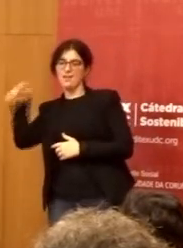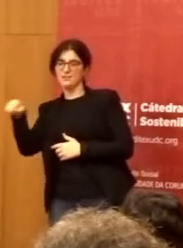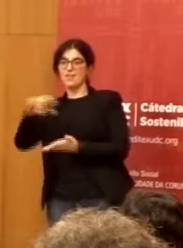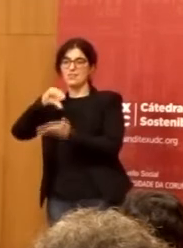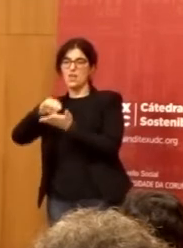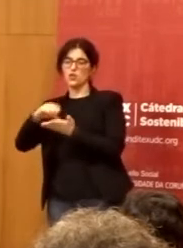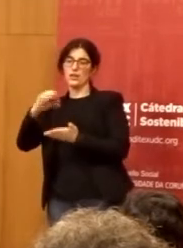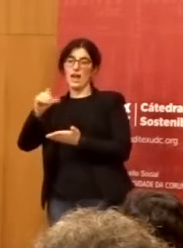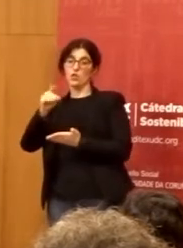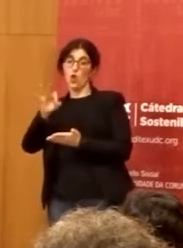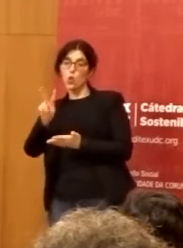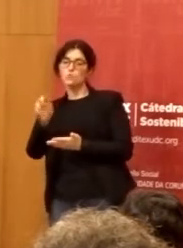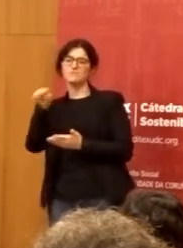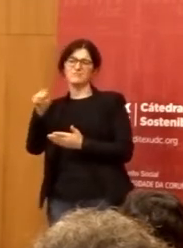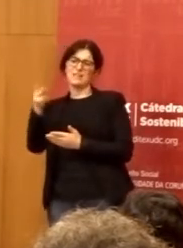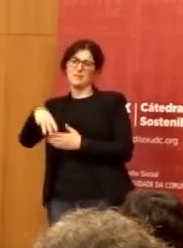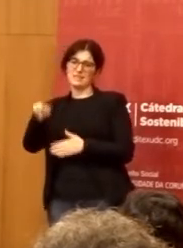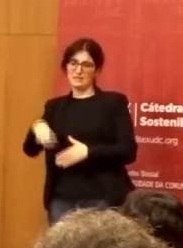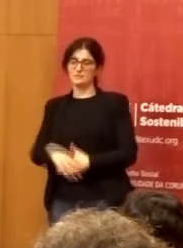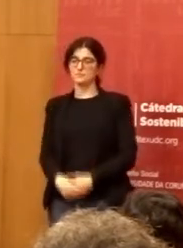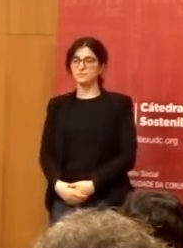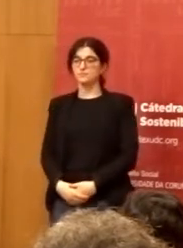Carrús, durante 3 meses.